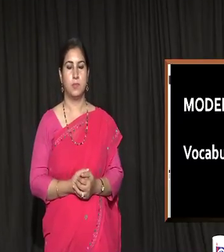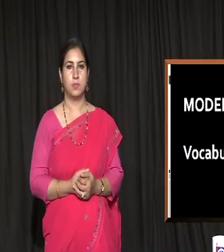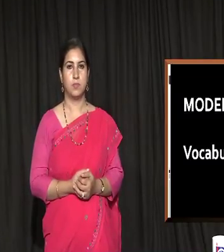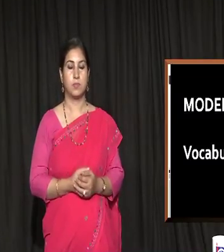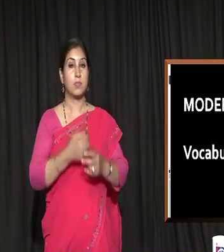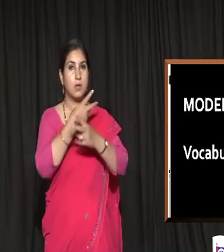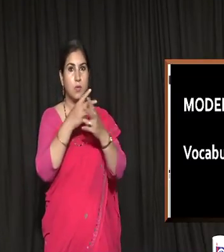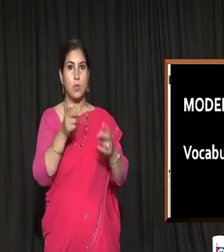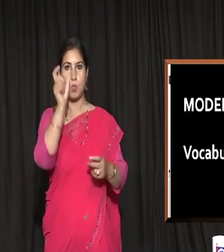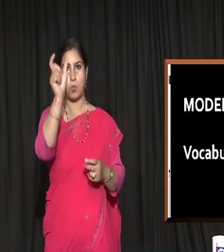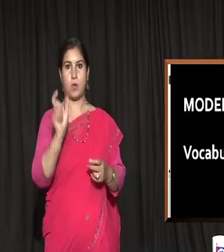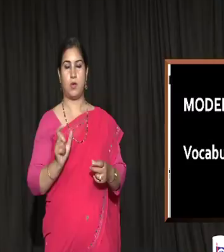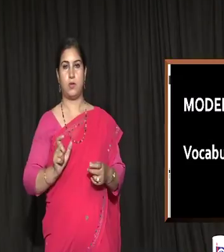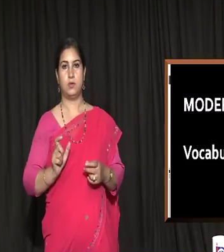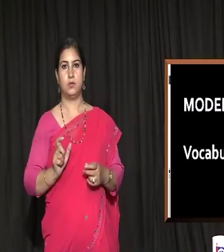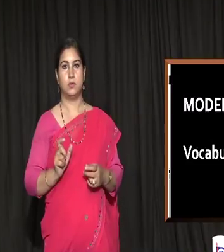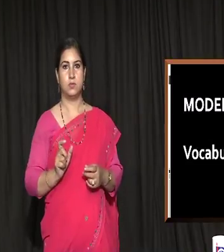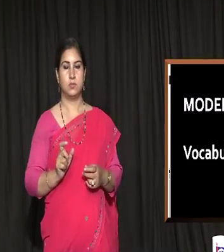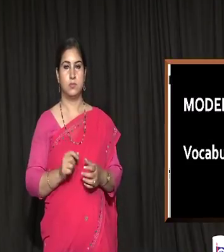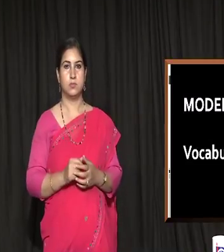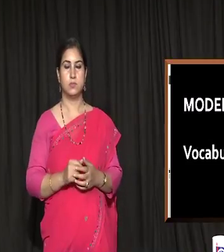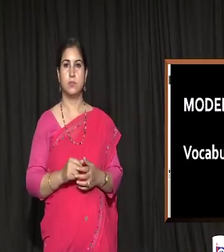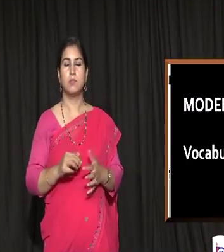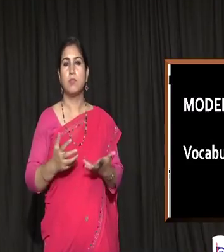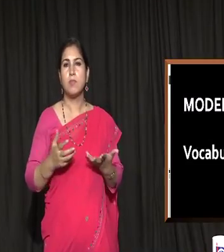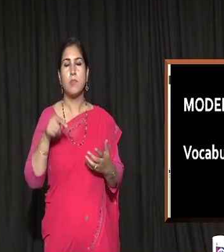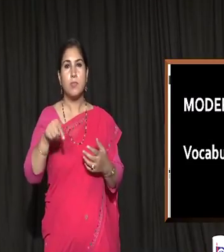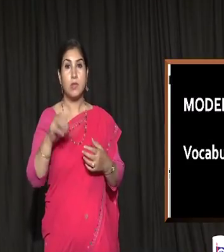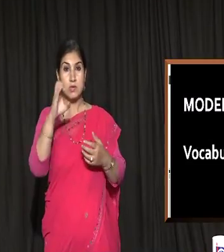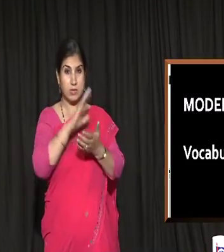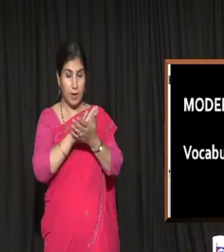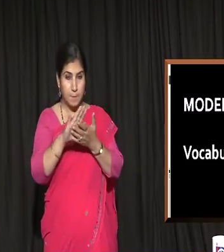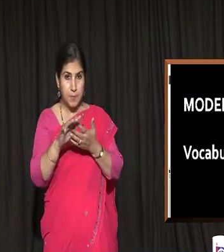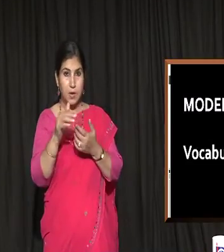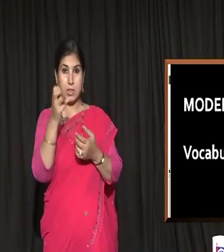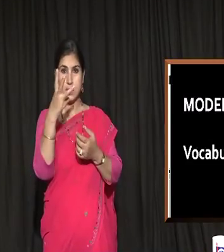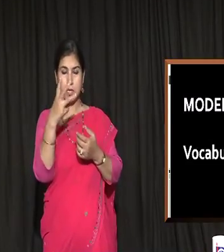different vocabulary used in chapter 3.